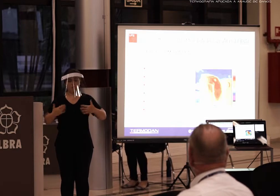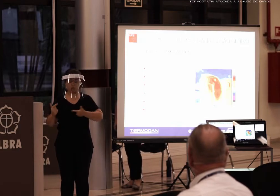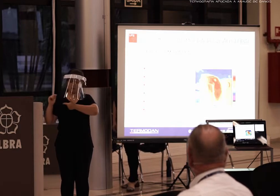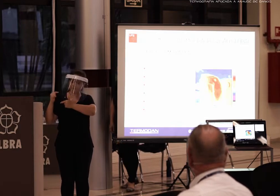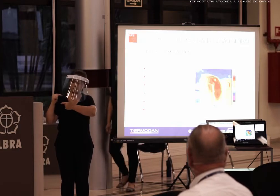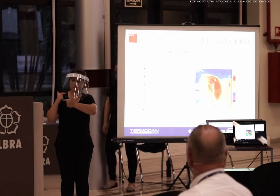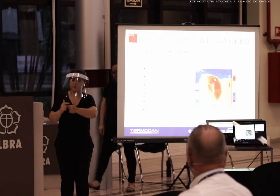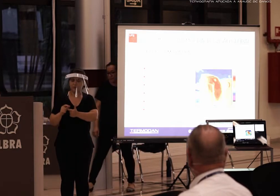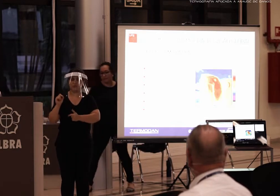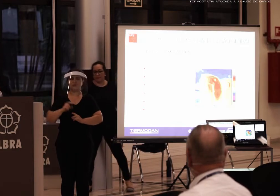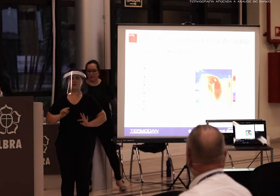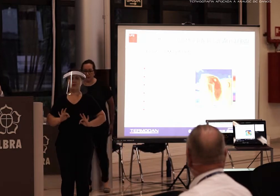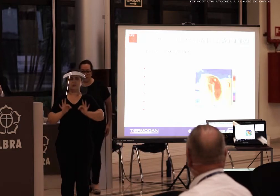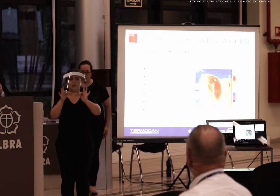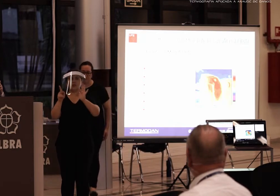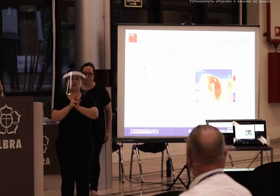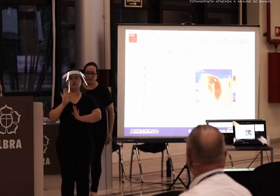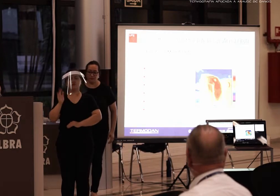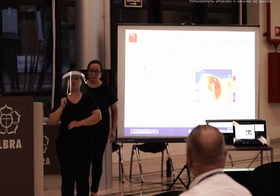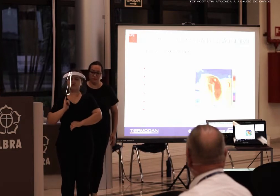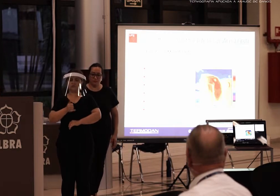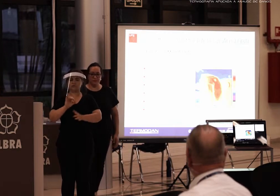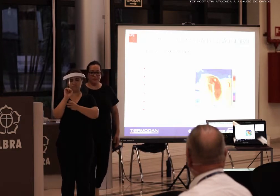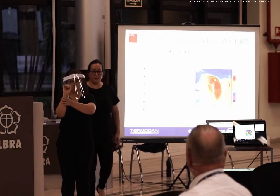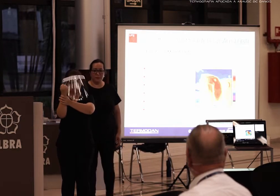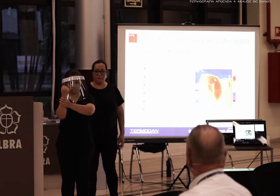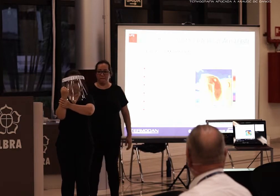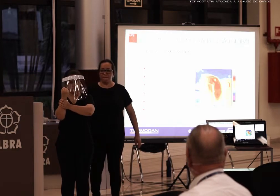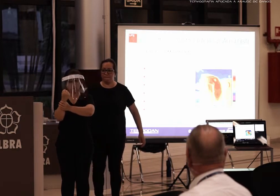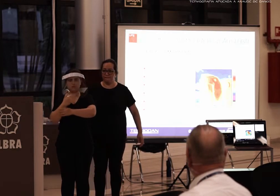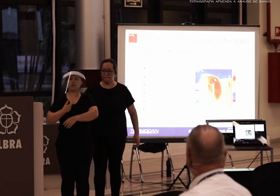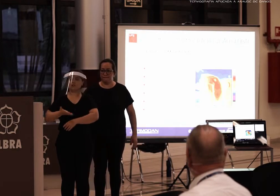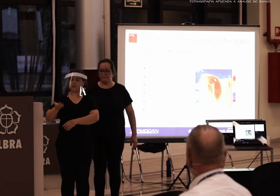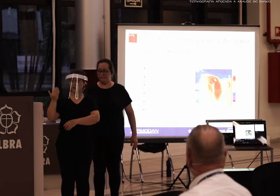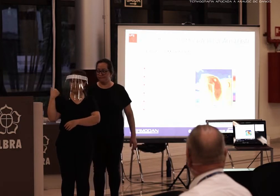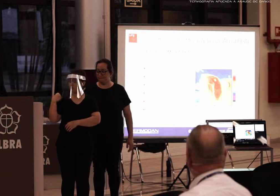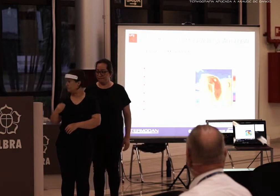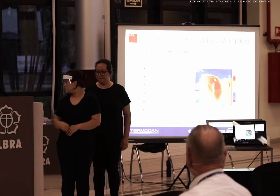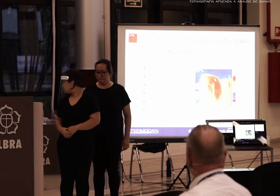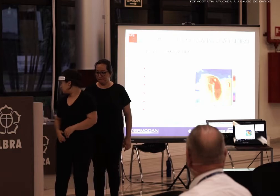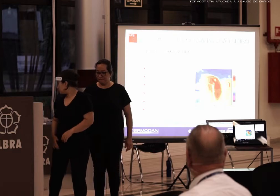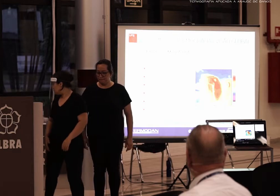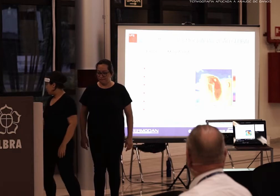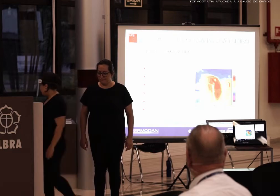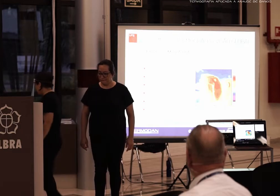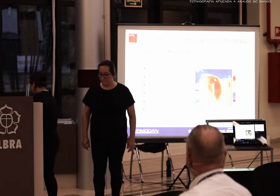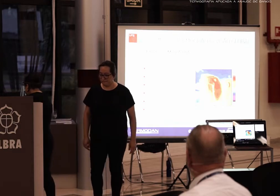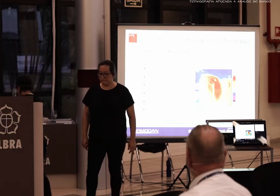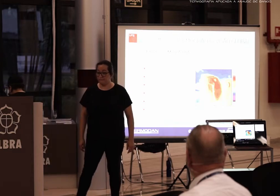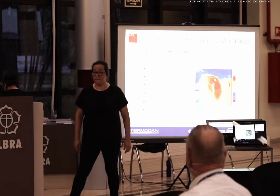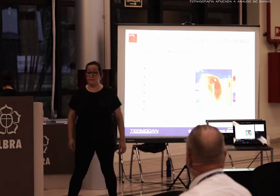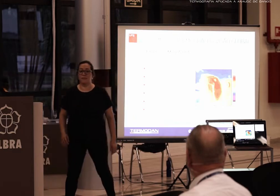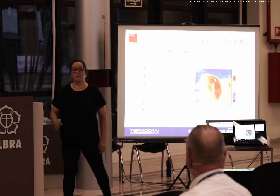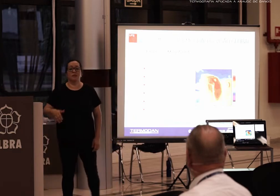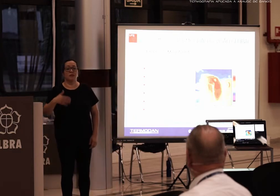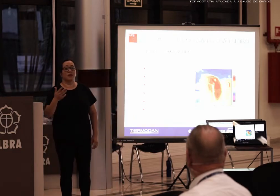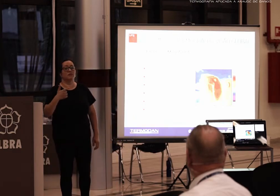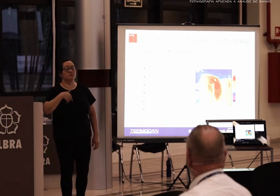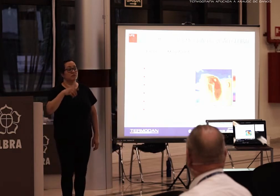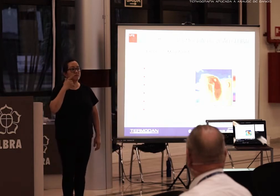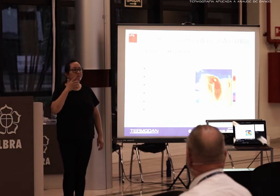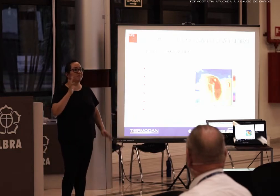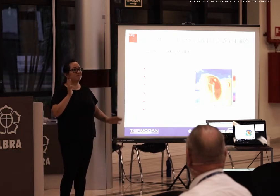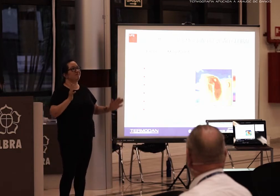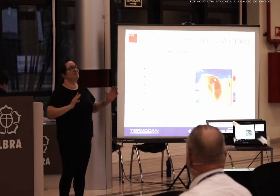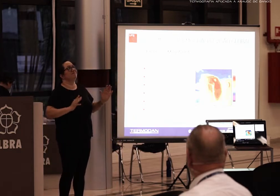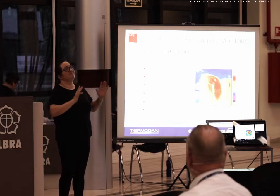Logicamente que ela é uma técnica, como já foi dito, segura. Ela é uma técnica rápida, a gente consegue entrar na planta industrial